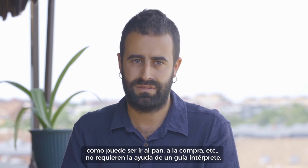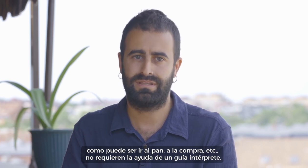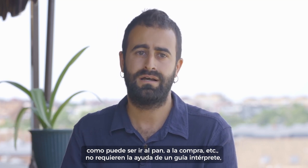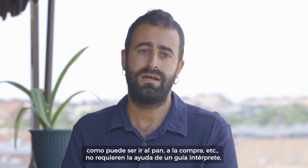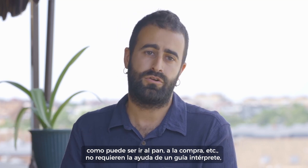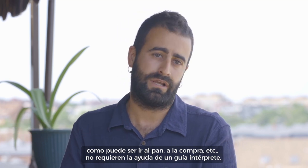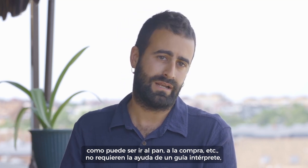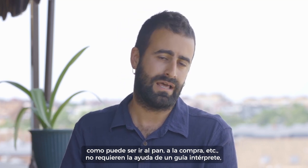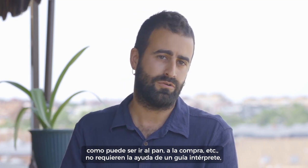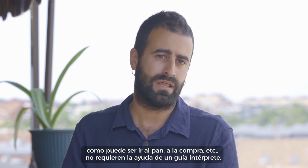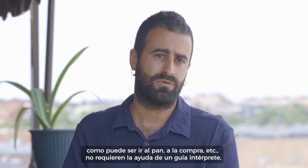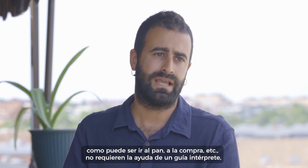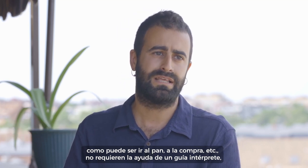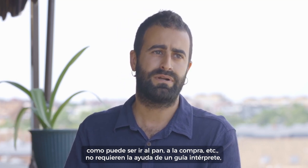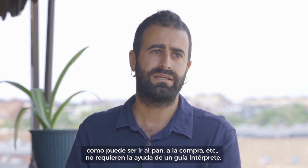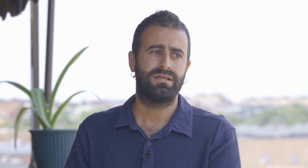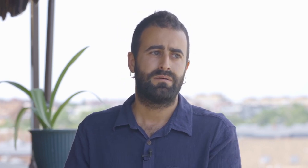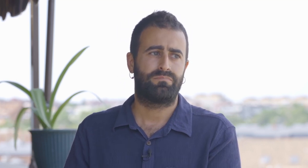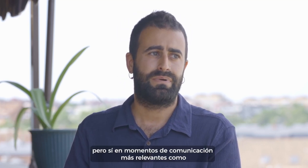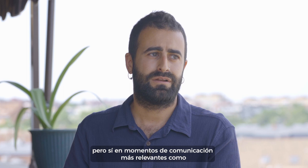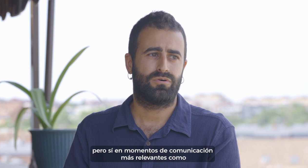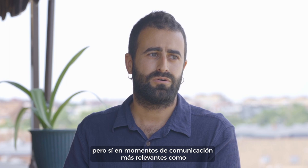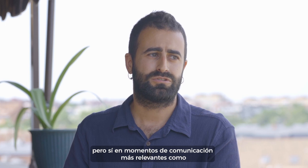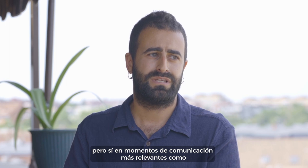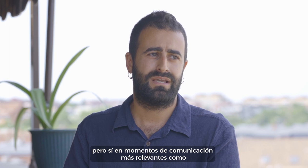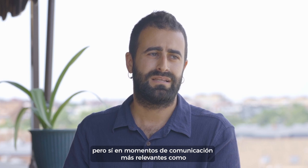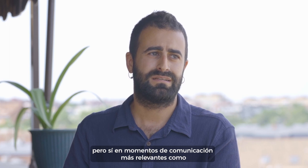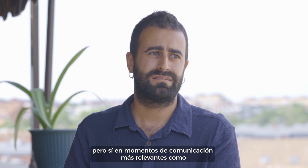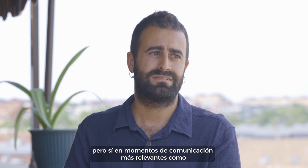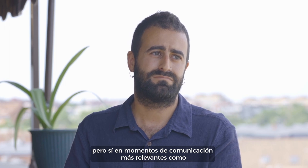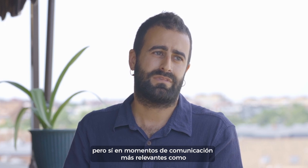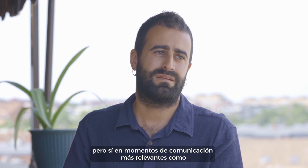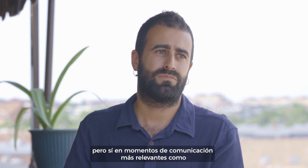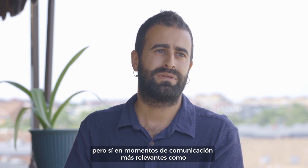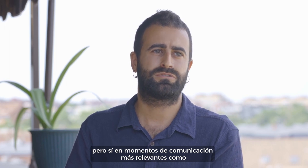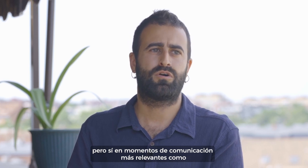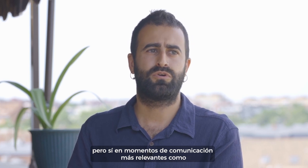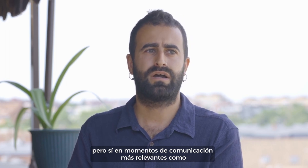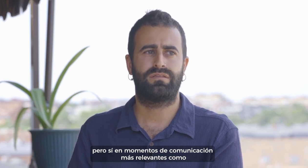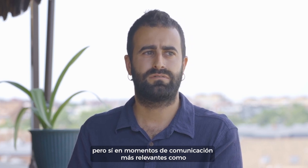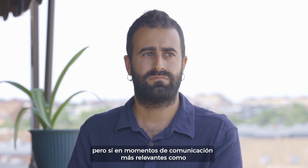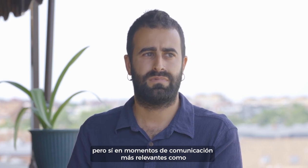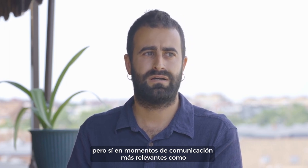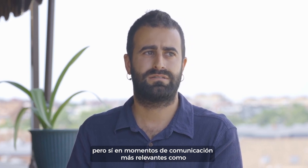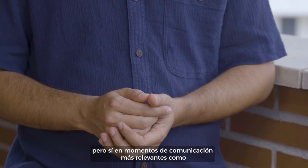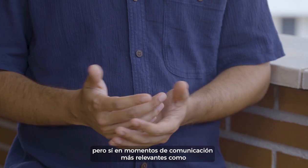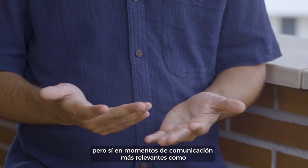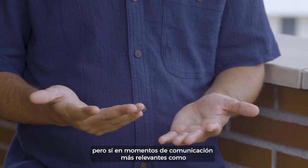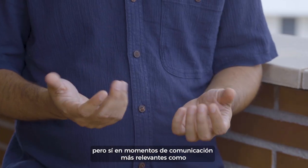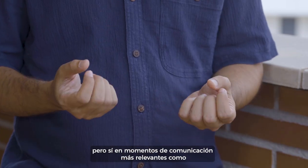etcétera, no requieren la ayuda de un guía intérprete, pero sí en momentos de comunicación más relevantes, como